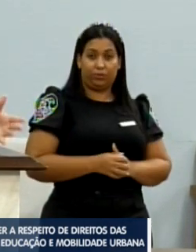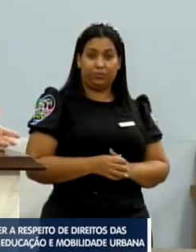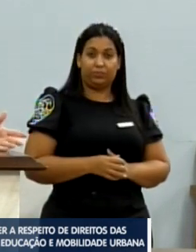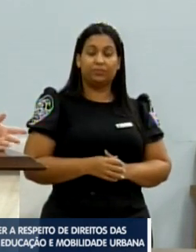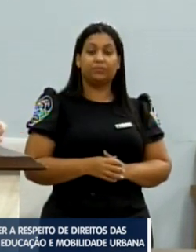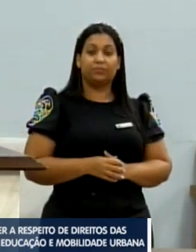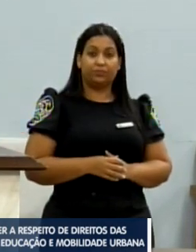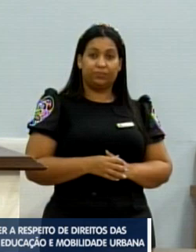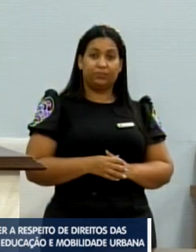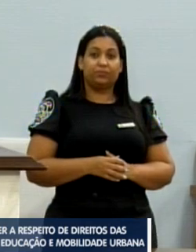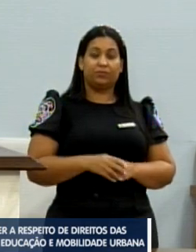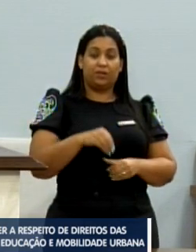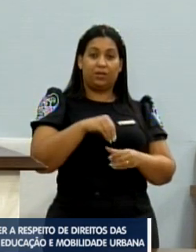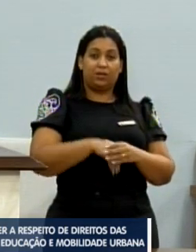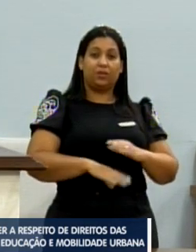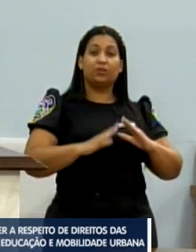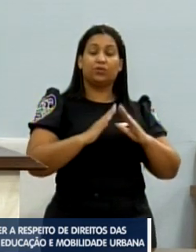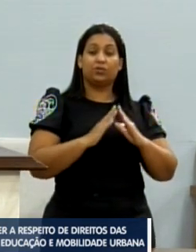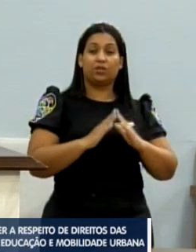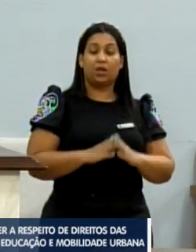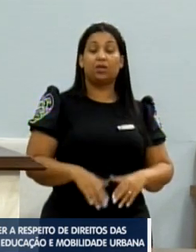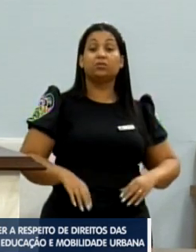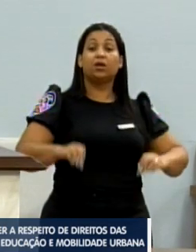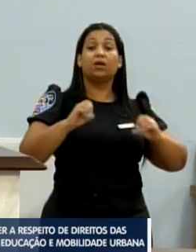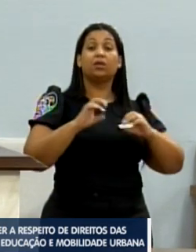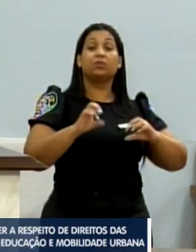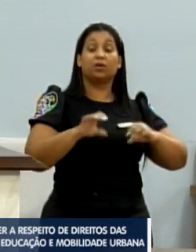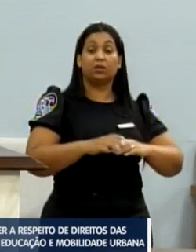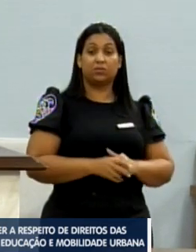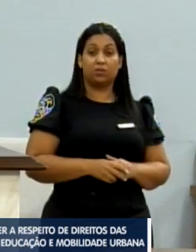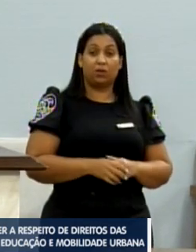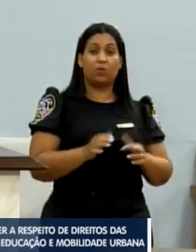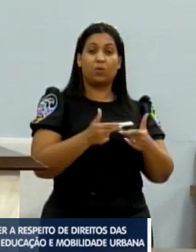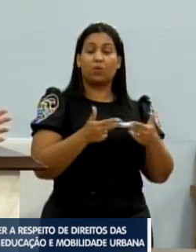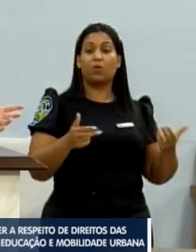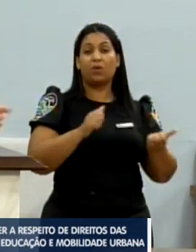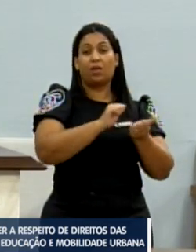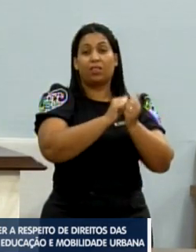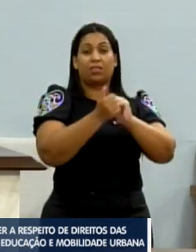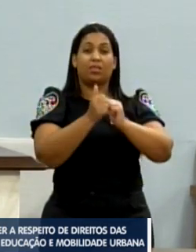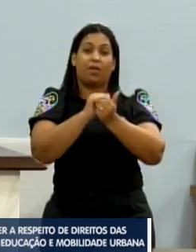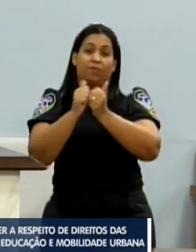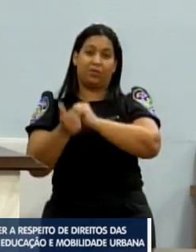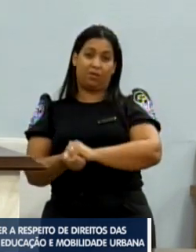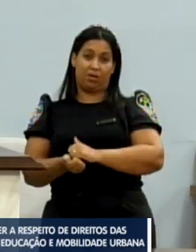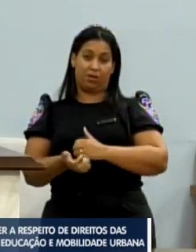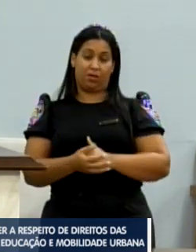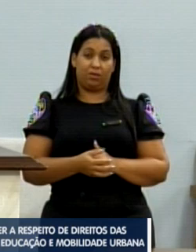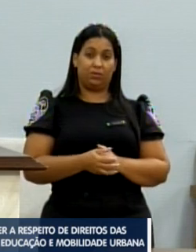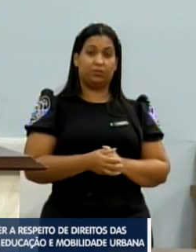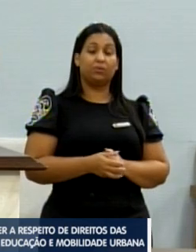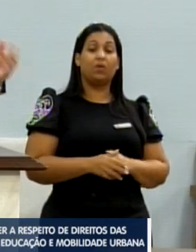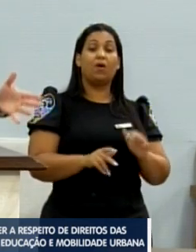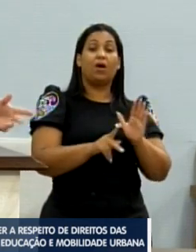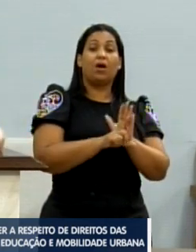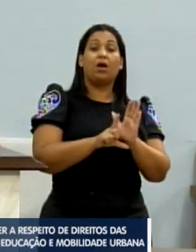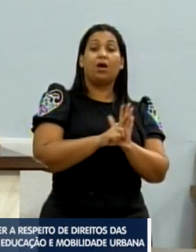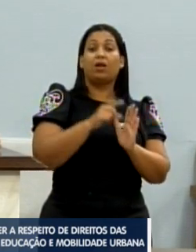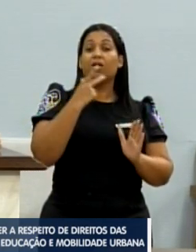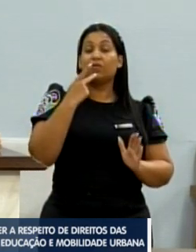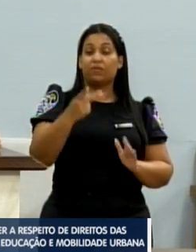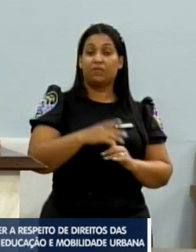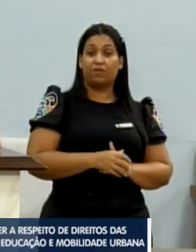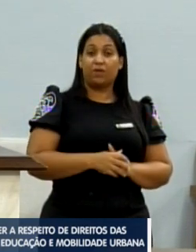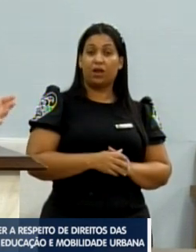Precarizado, dentro de casa. Educação, material adaptado. A lei já fala de material adaptado. A lei já fala de estrutura